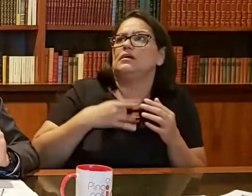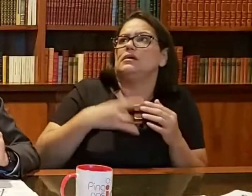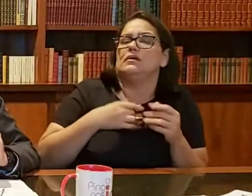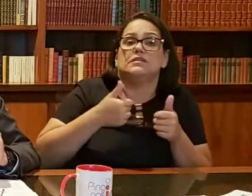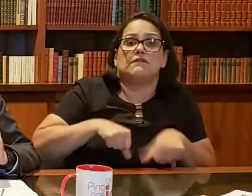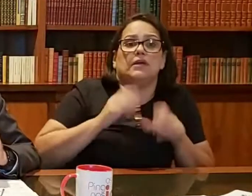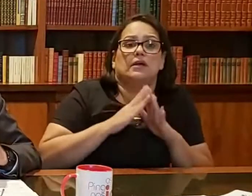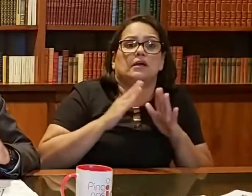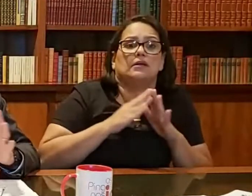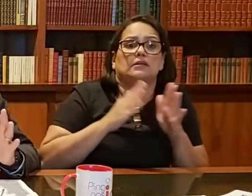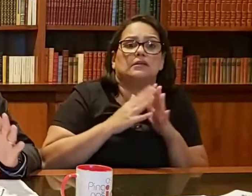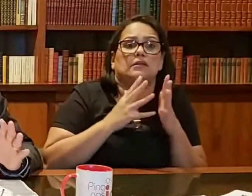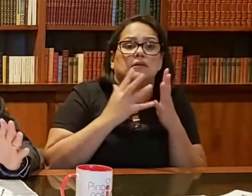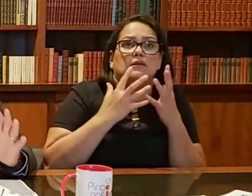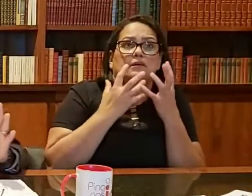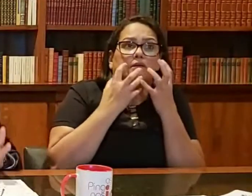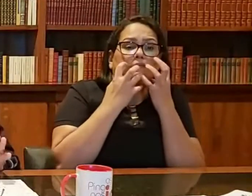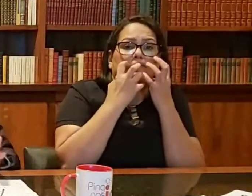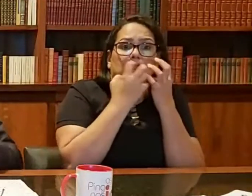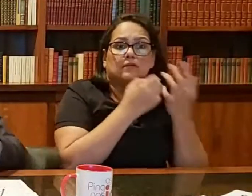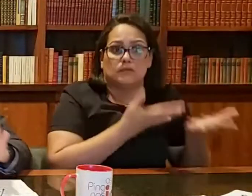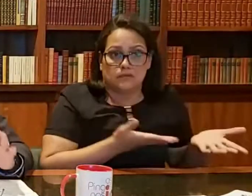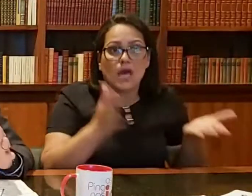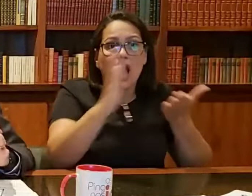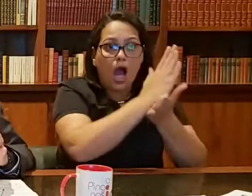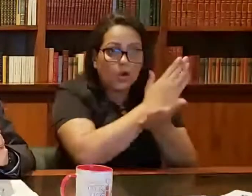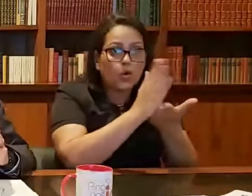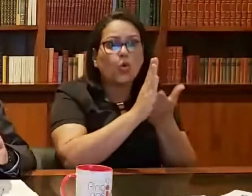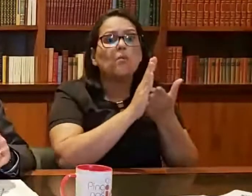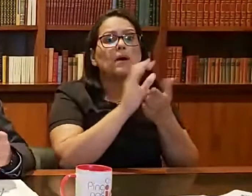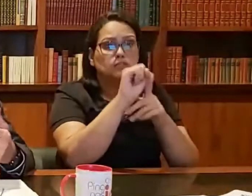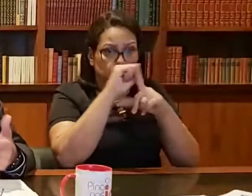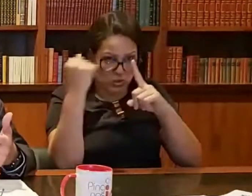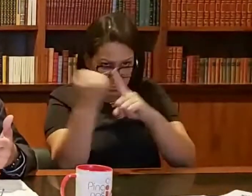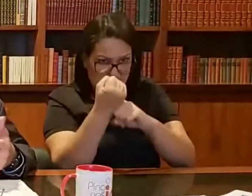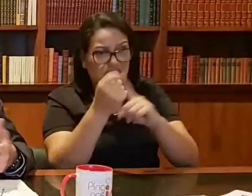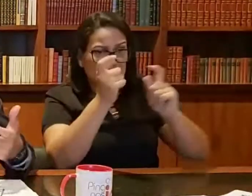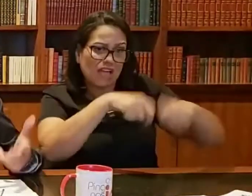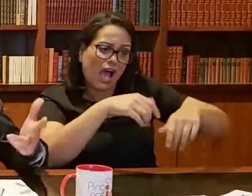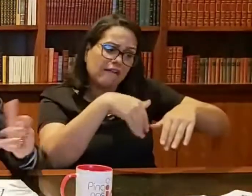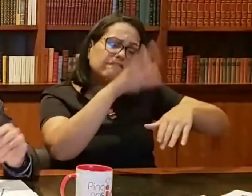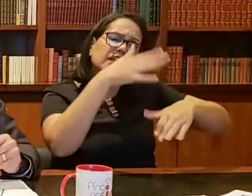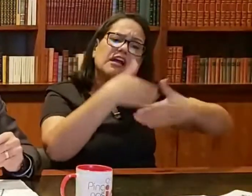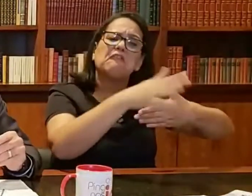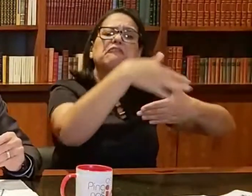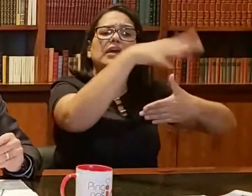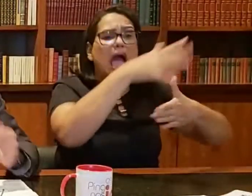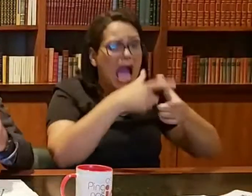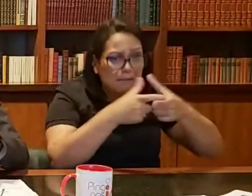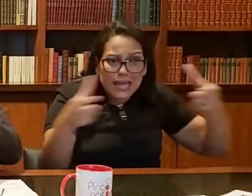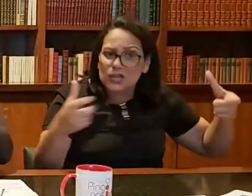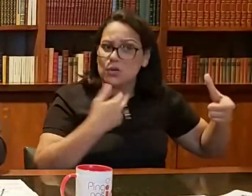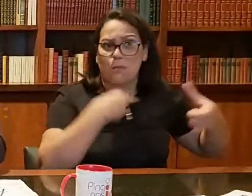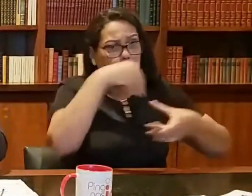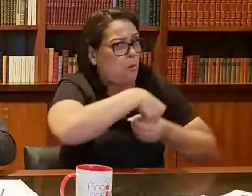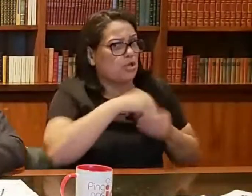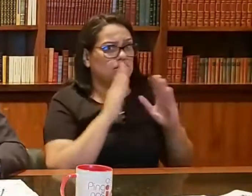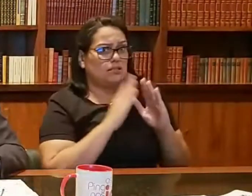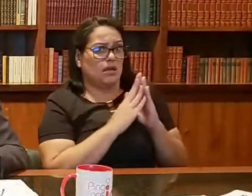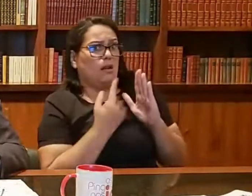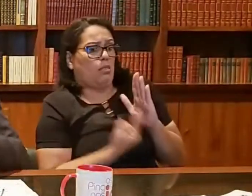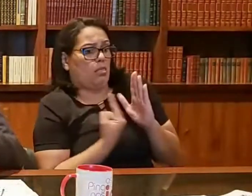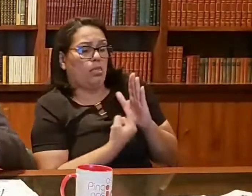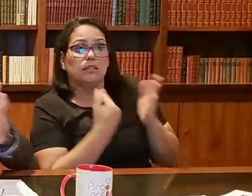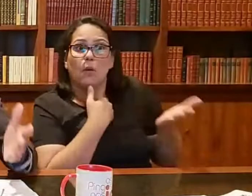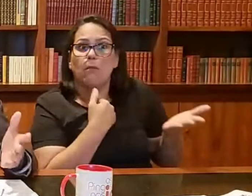mofando. Uma pequena parcela da sociedade pode até ficar em casa por mais tempo, mas a grande maioria não pode. E essa